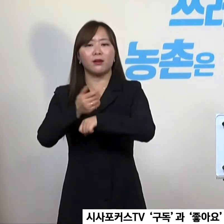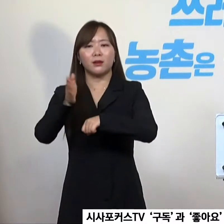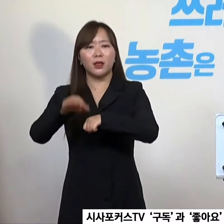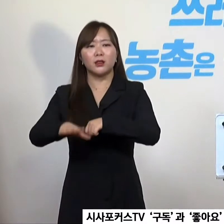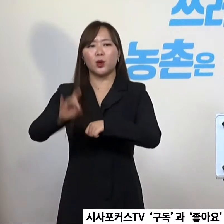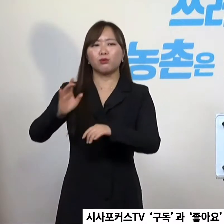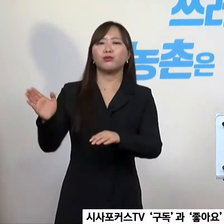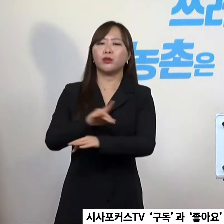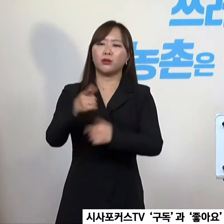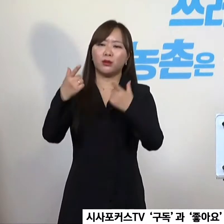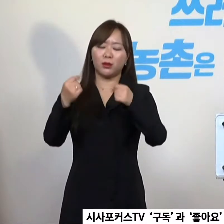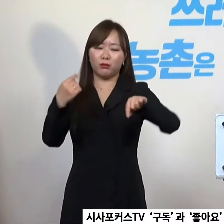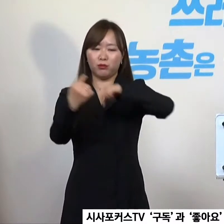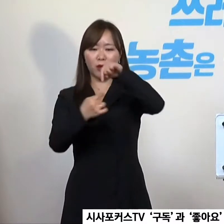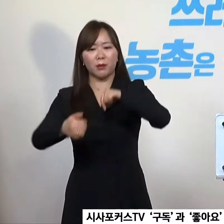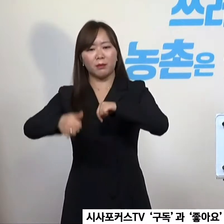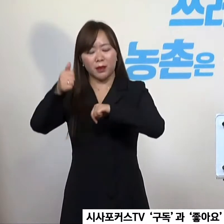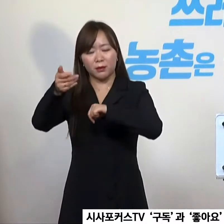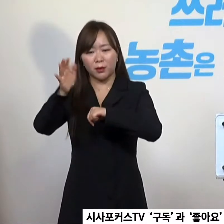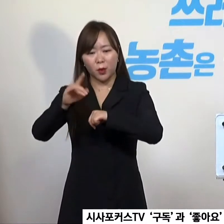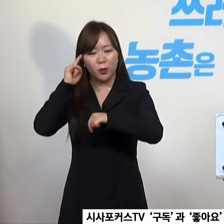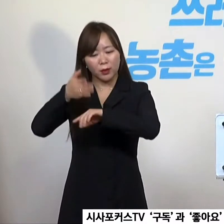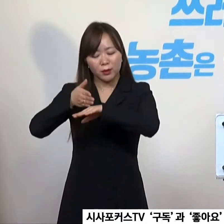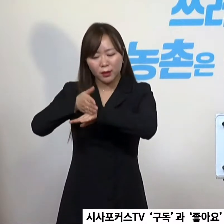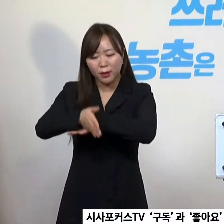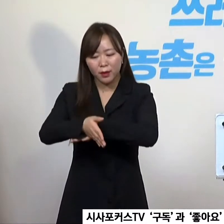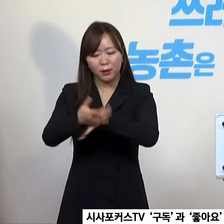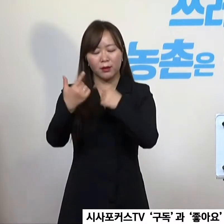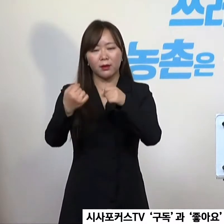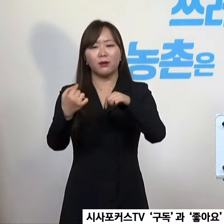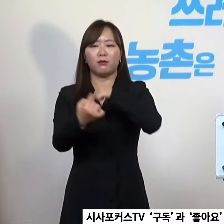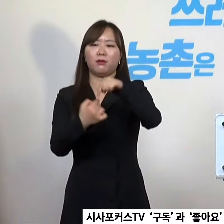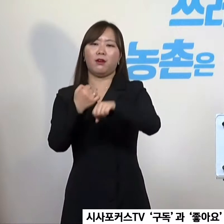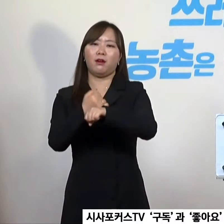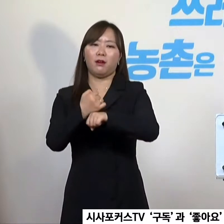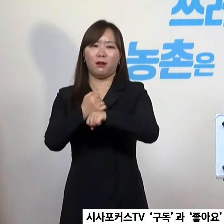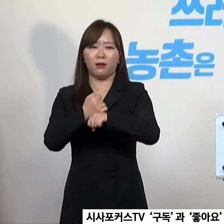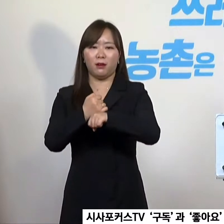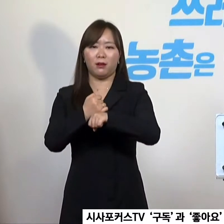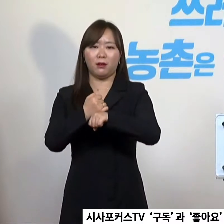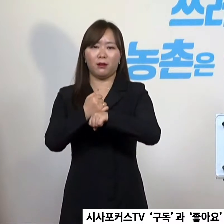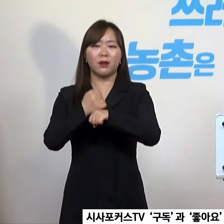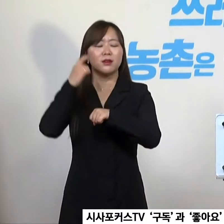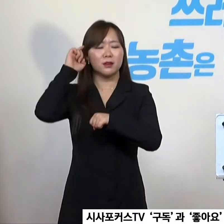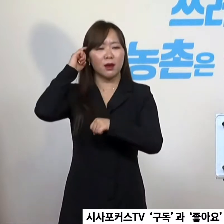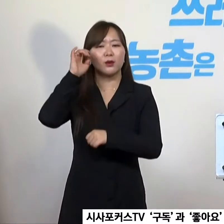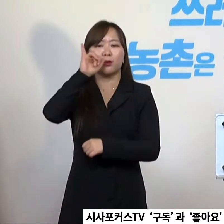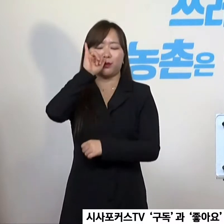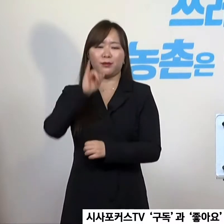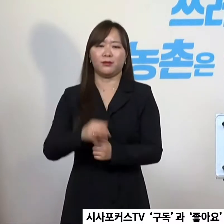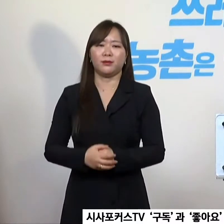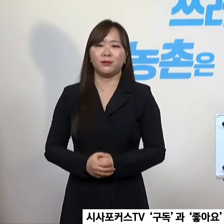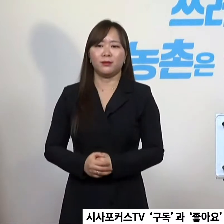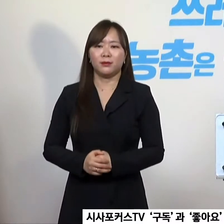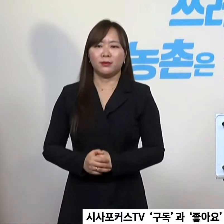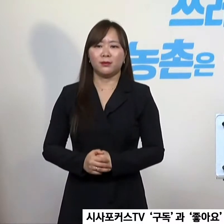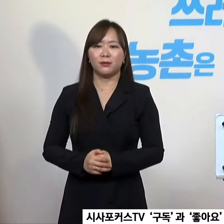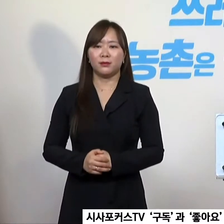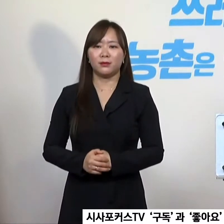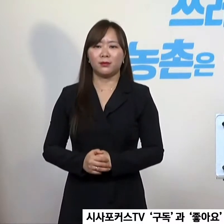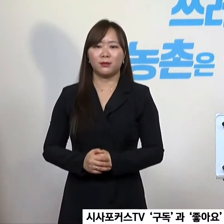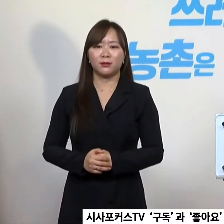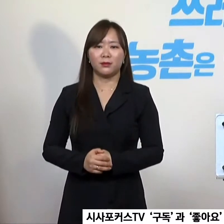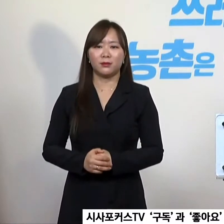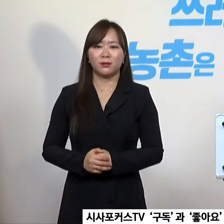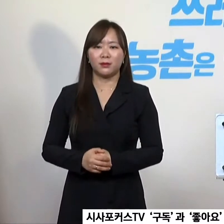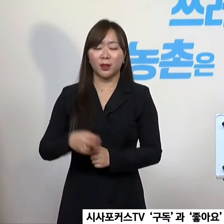진작에 좀 하지. 왜 늦게 이렇게 하느냐 하는 생각도 좀 들고요.